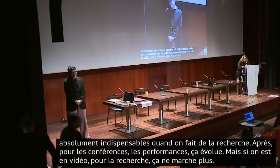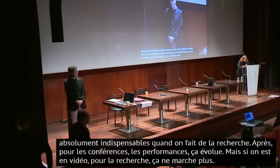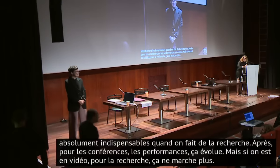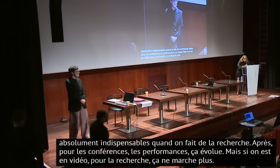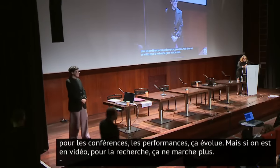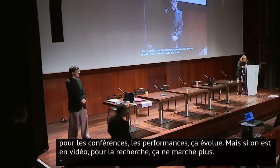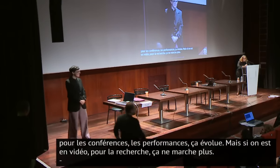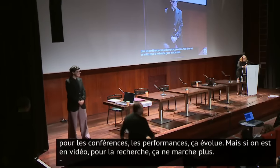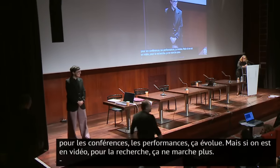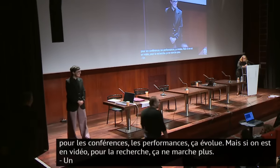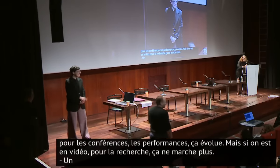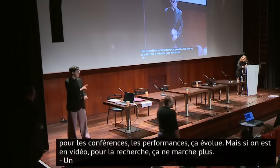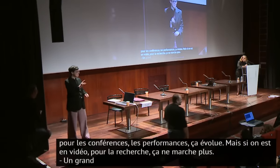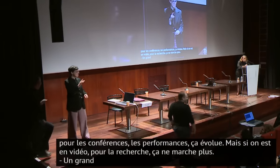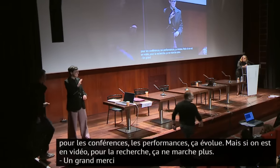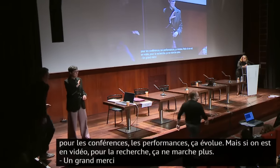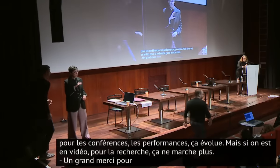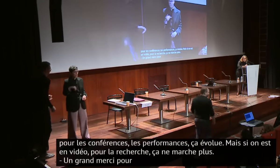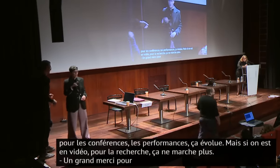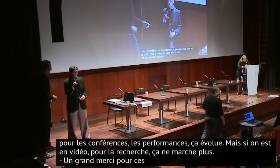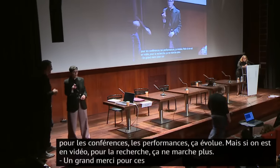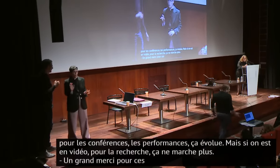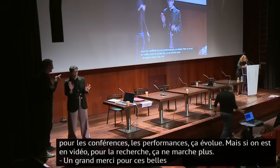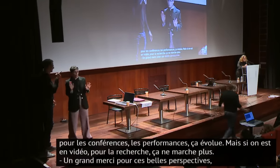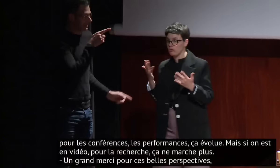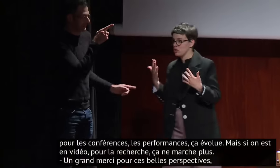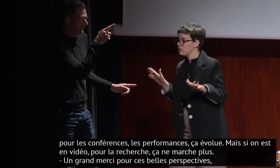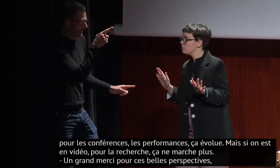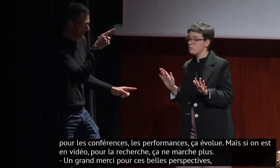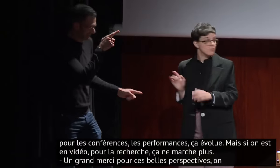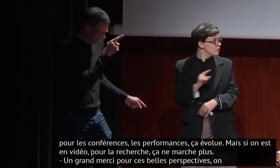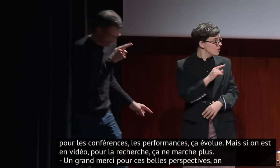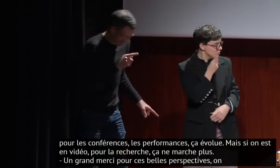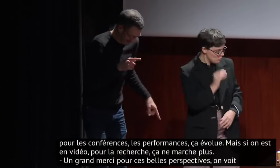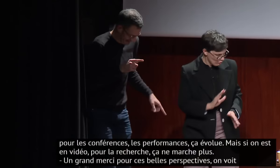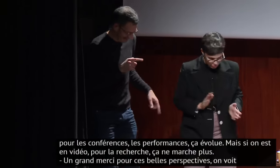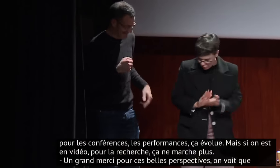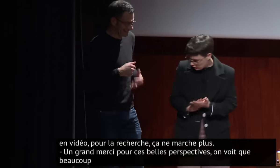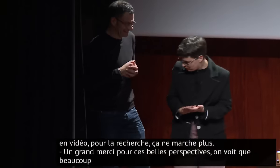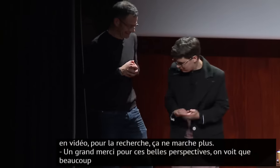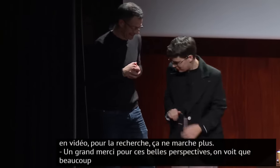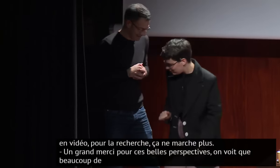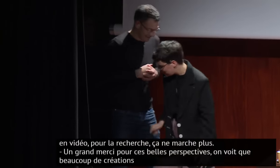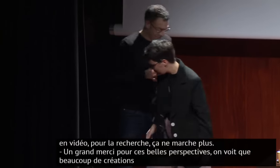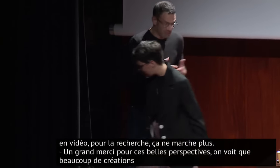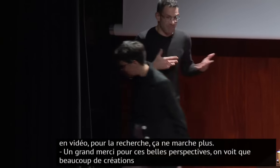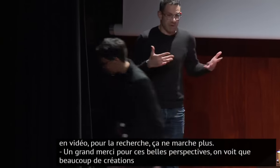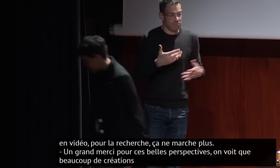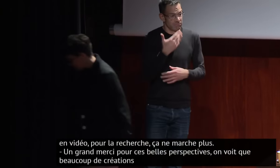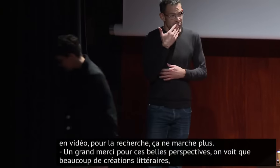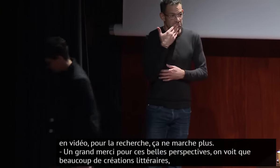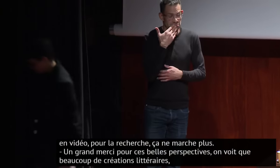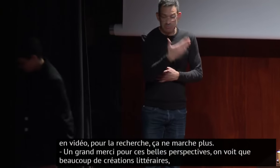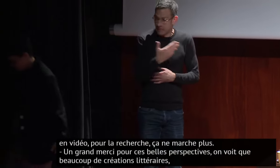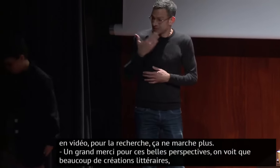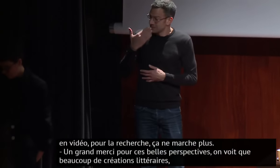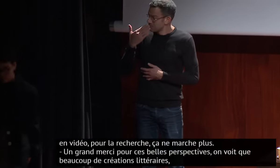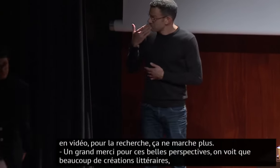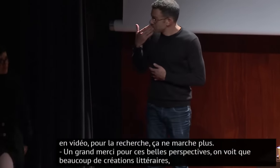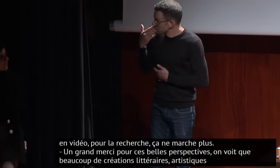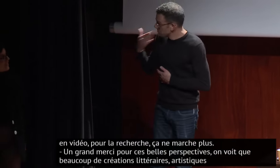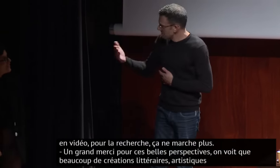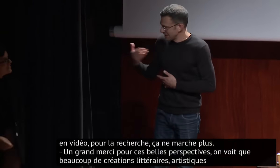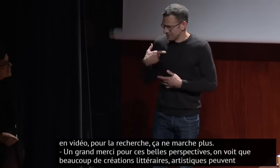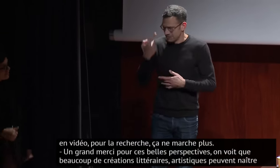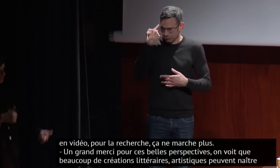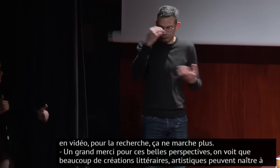belles perspectives. On voit que beaucoup de créations littéraires, artistiques peuvent naître à la suite de toutes ces